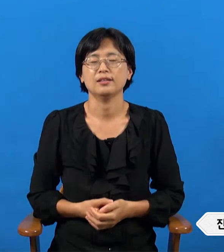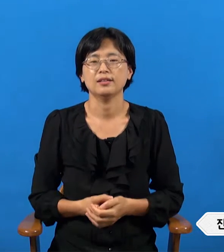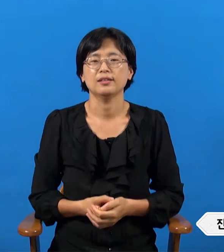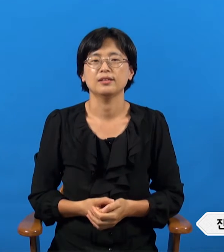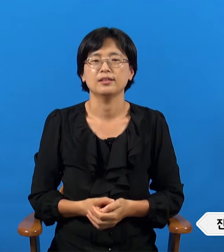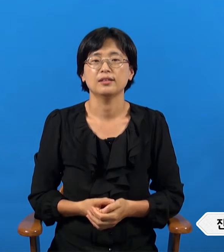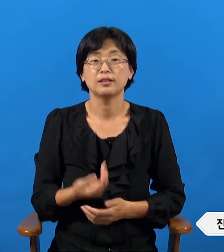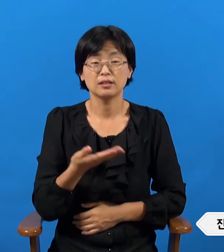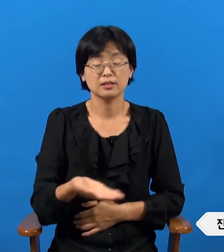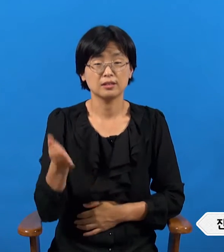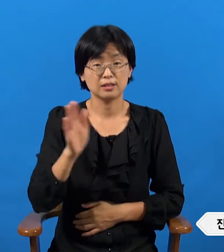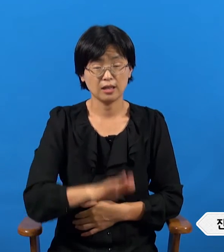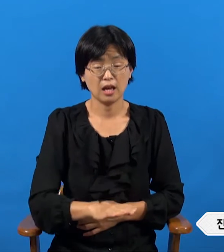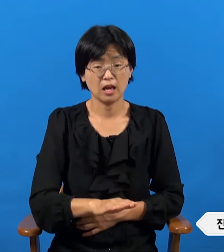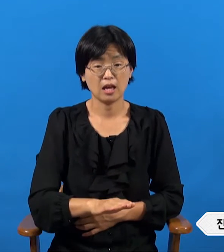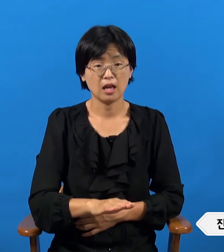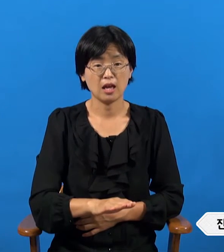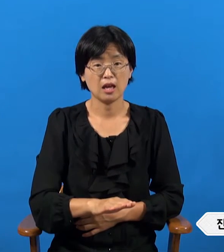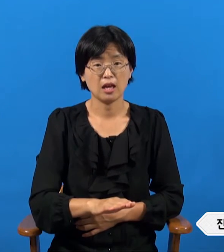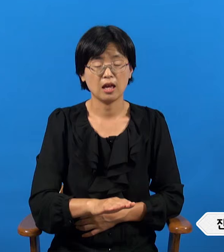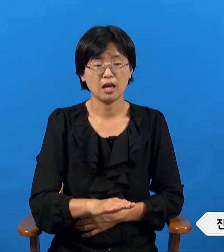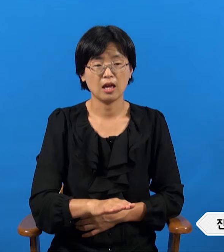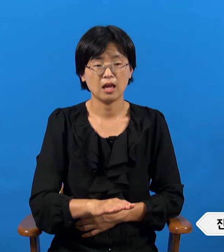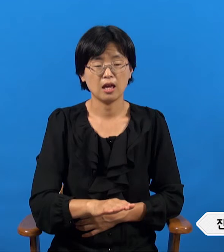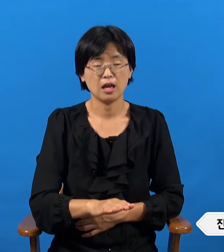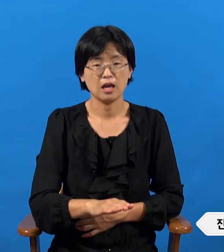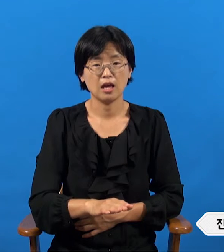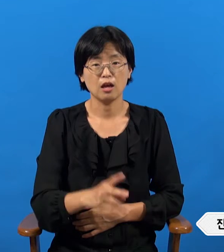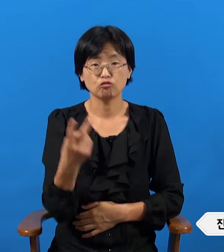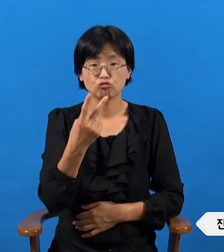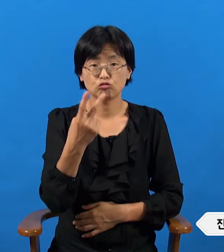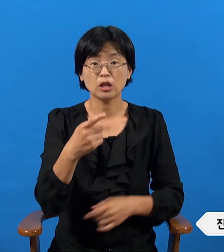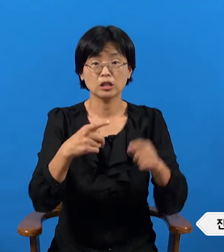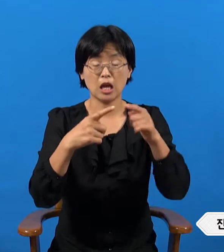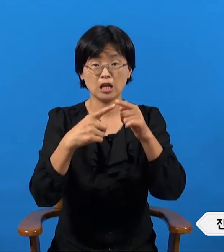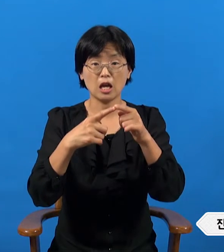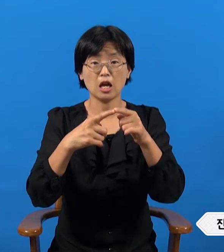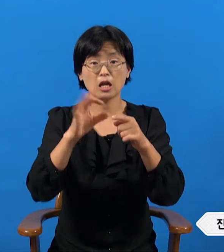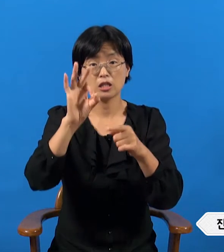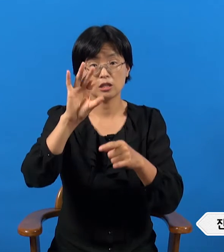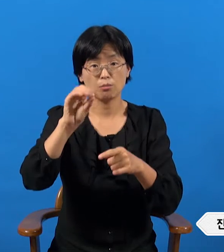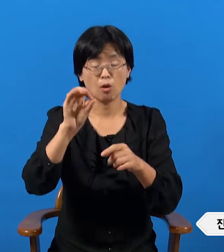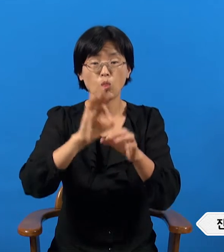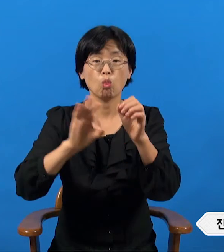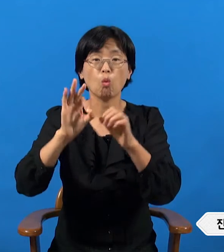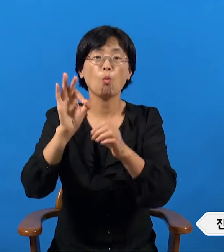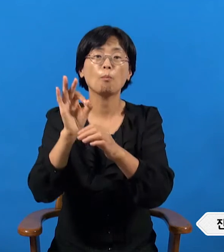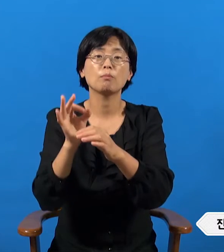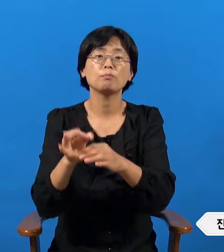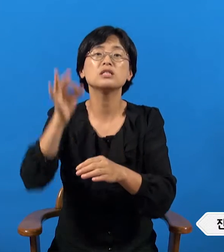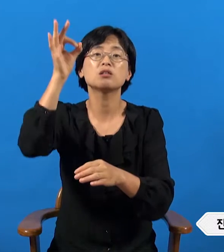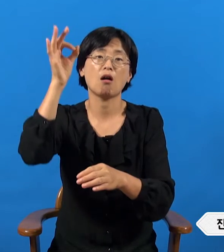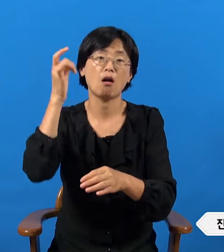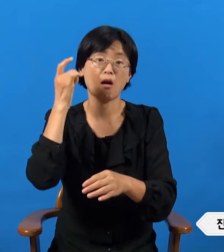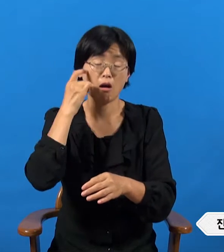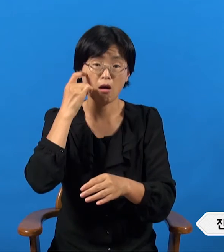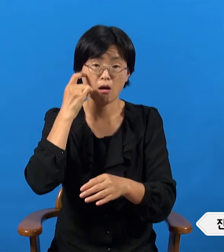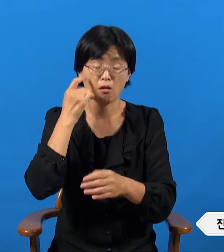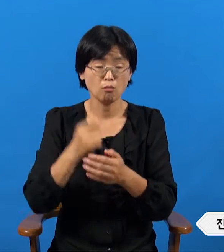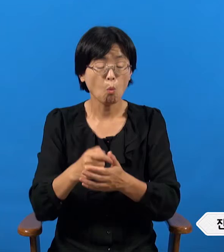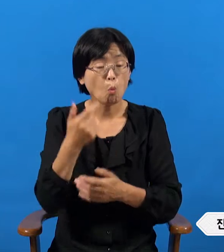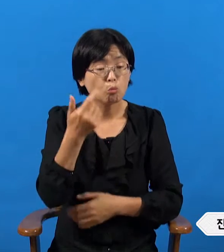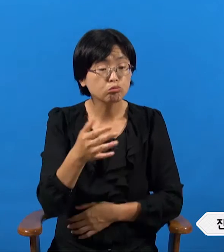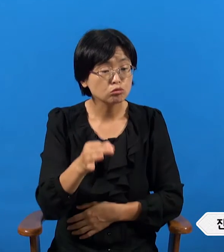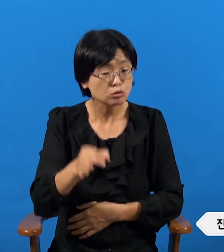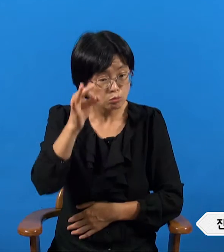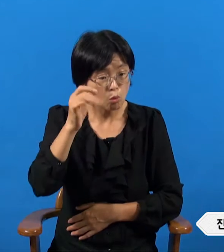거의 똑같이 생겼습니다. 그런데 1마리가 10만 원이 더 비싼 겁니다. 그래서 제가 물어봤습니다. 왜 이게 10만